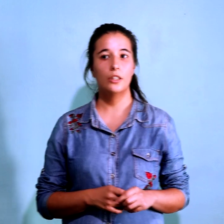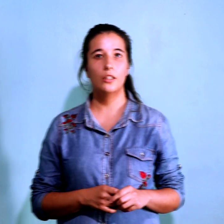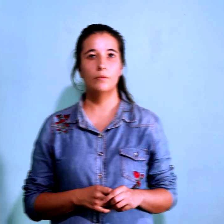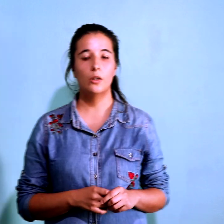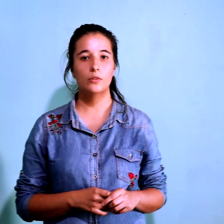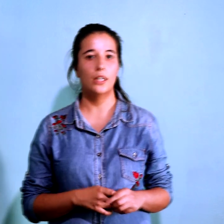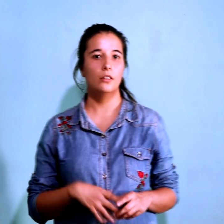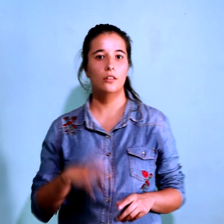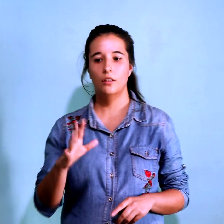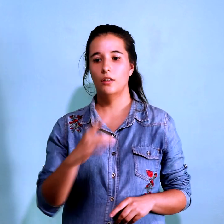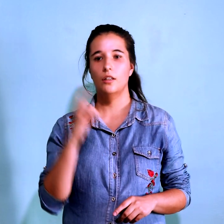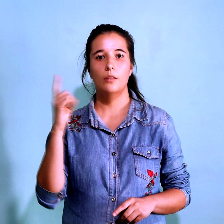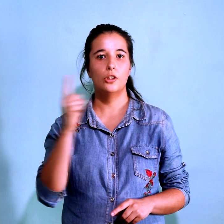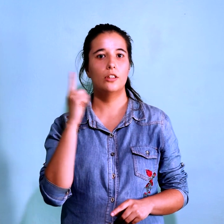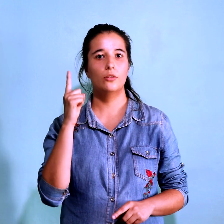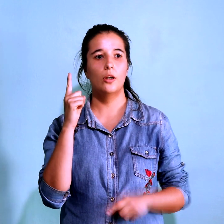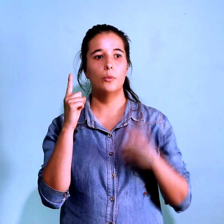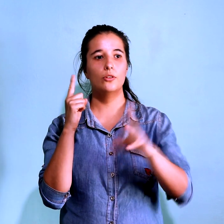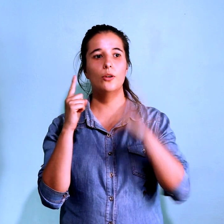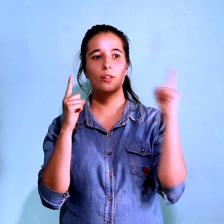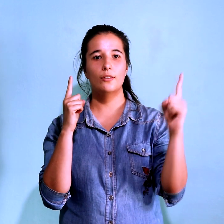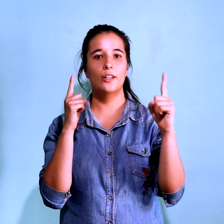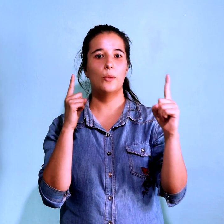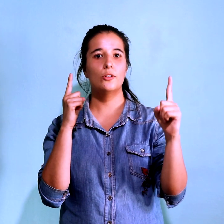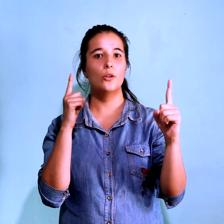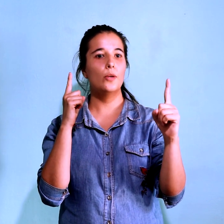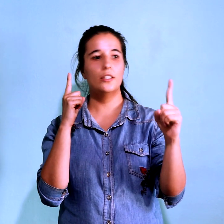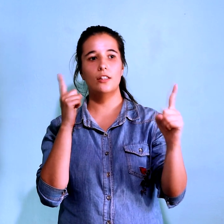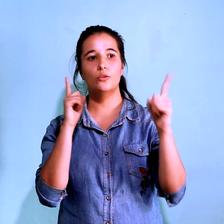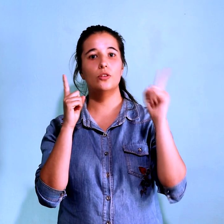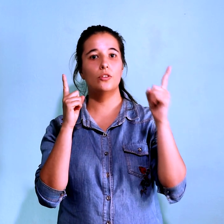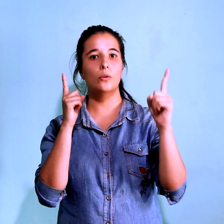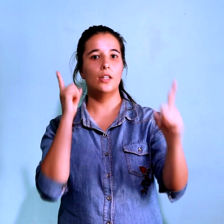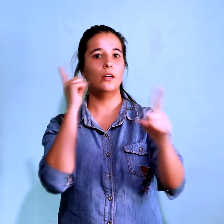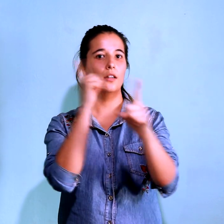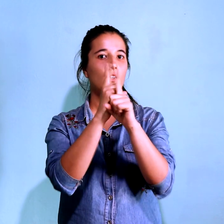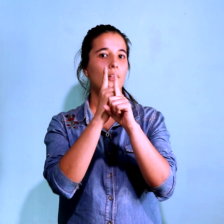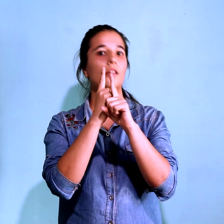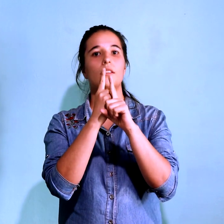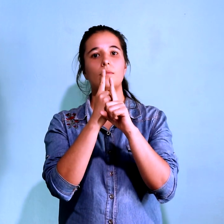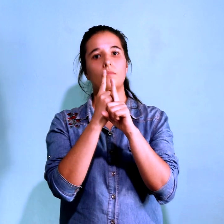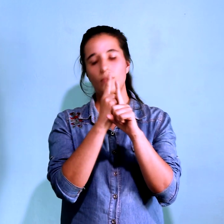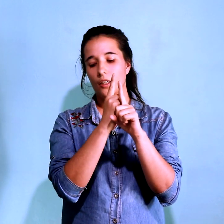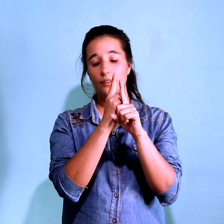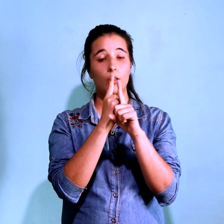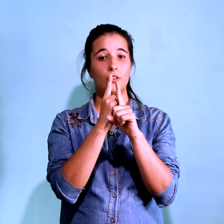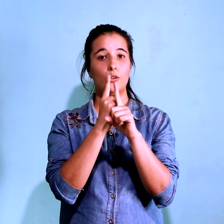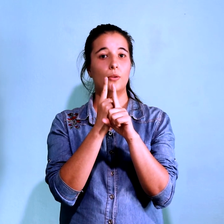palavra encontrar. Imagina que isso aqui é uma pessoa, isso daqui é uma pessoa e elas duas vão se encontrar. Esse aqui é o sinal de